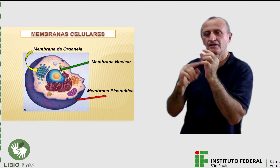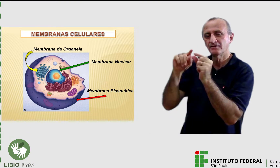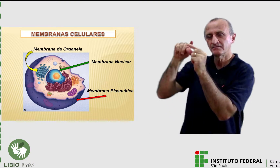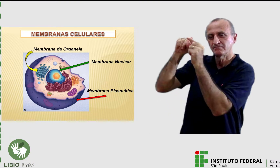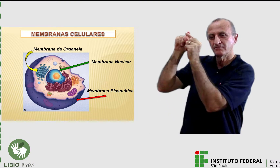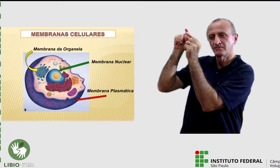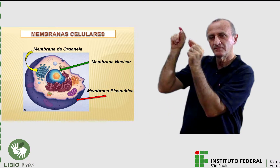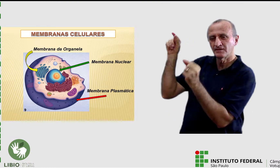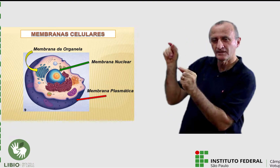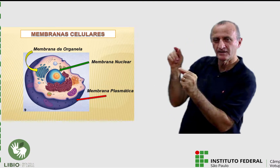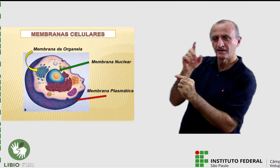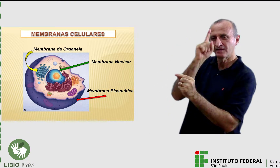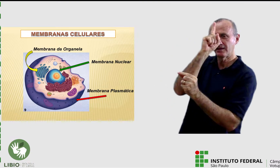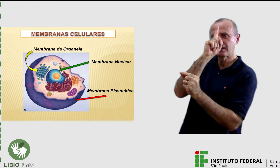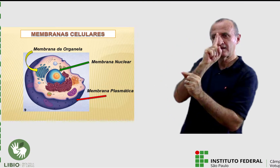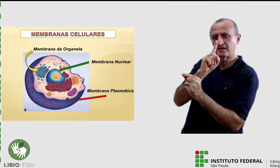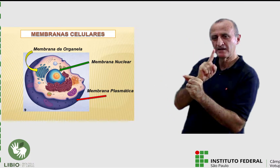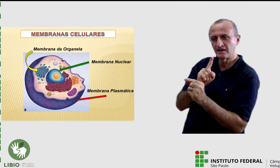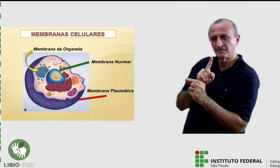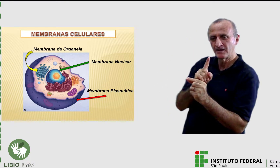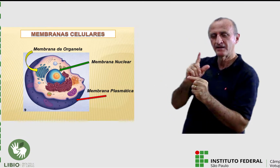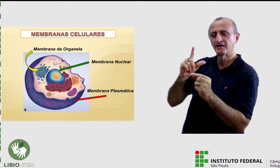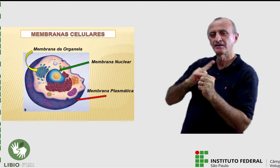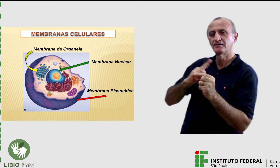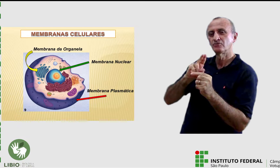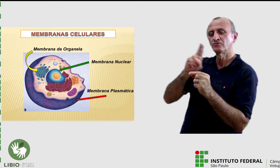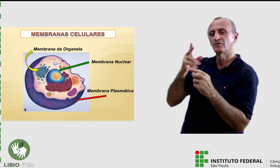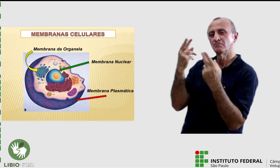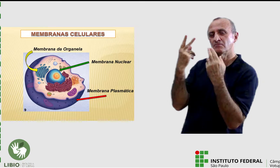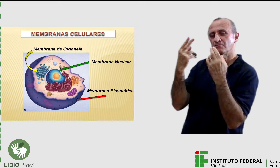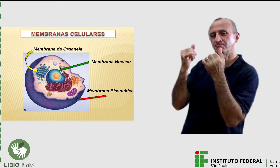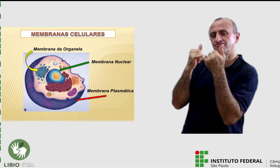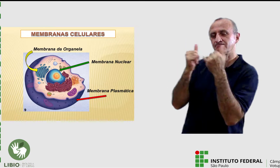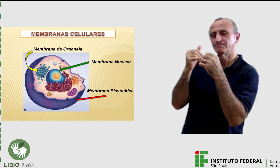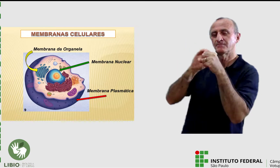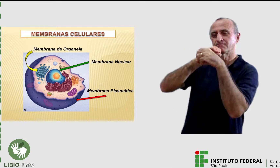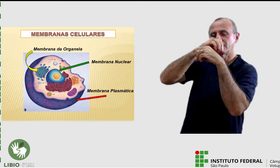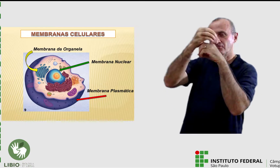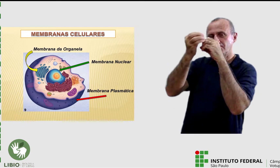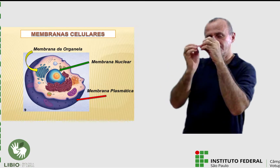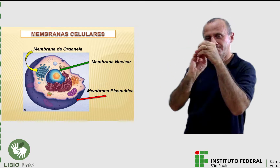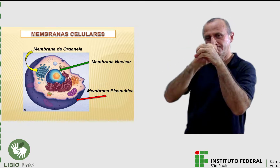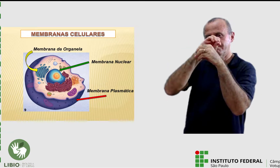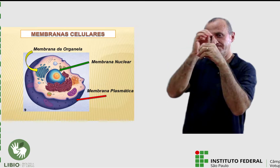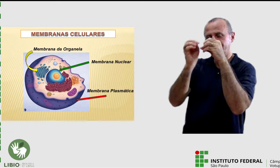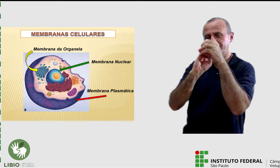indicada pela seta amarela, que, como o nome já diz, compõe as